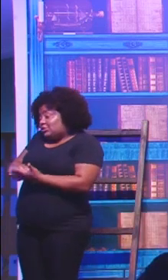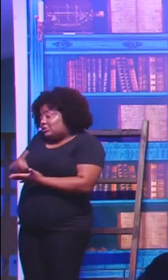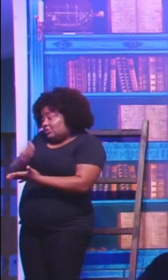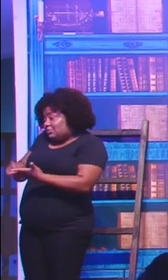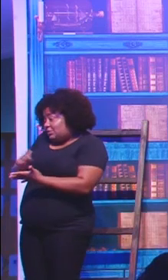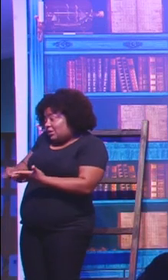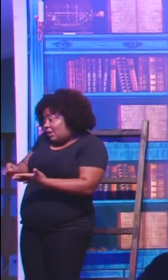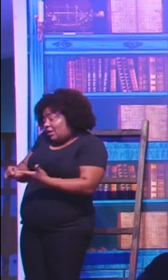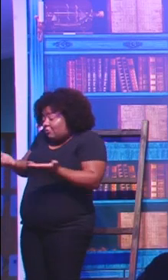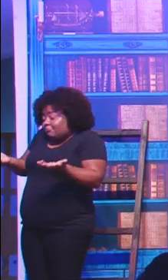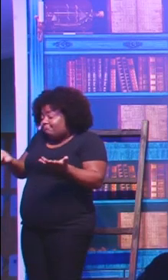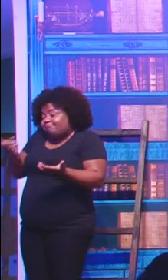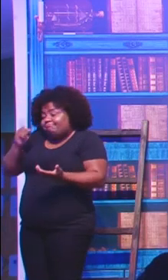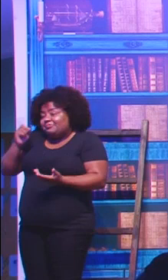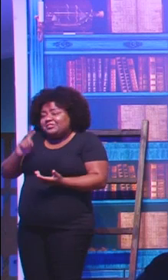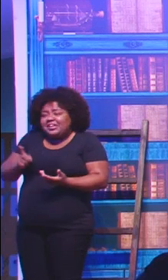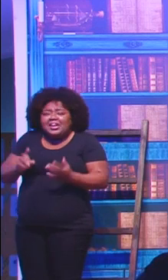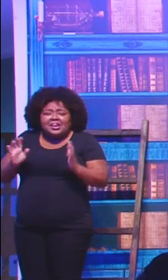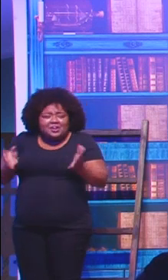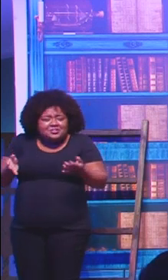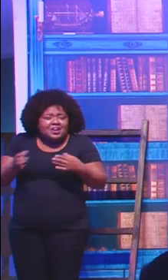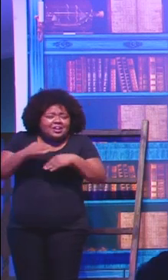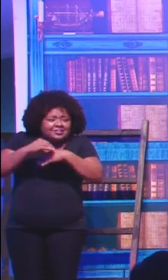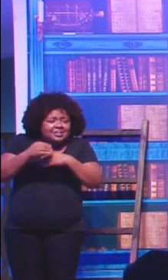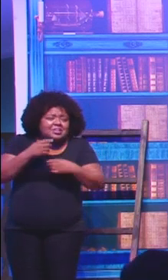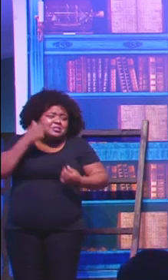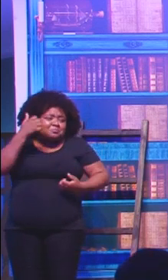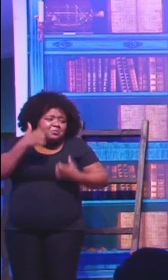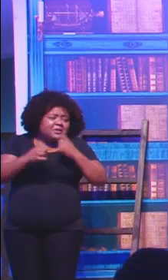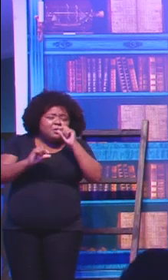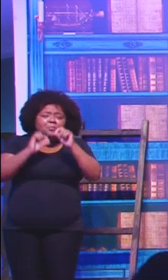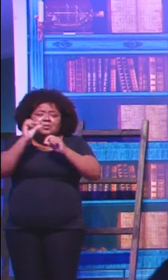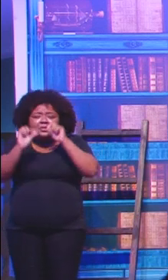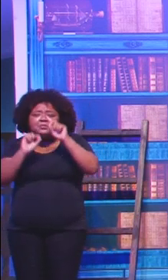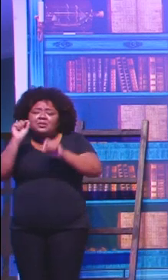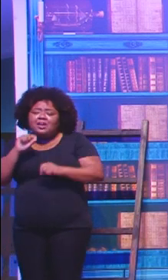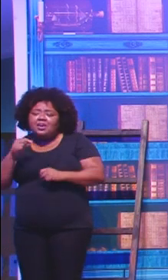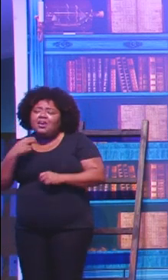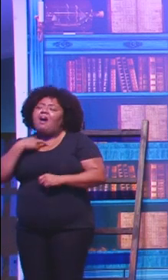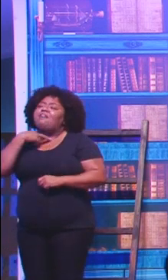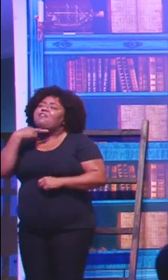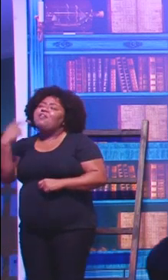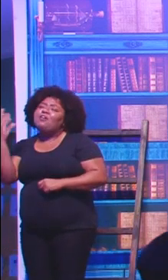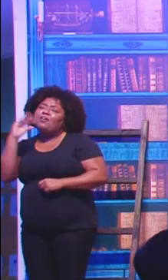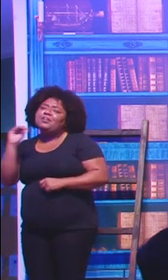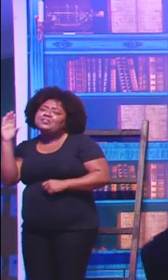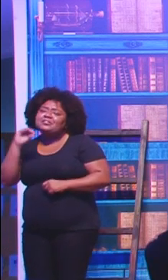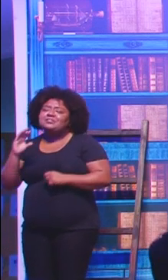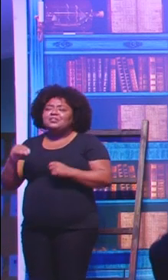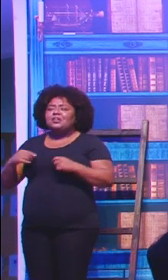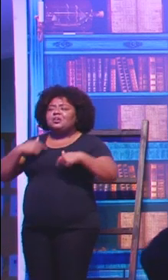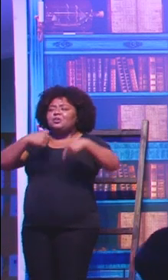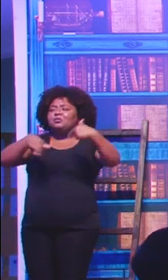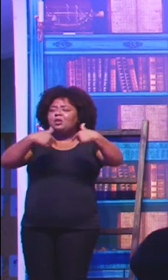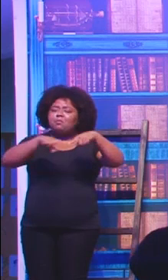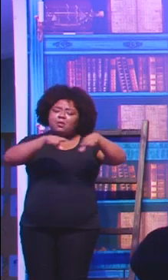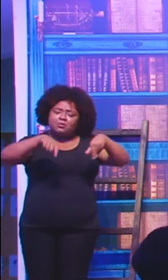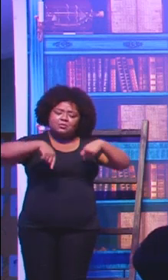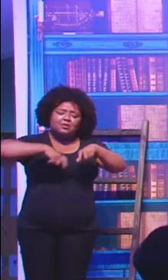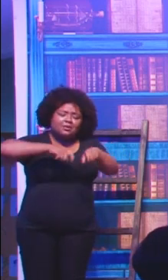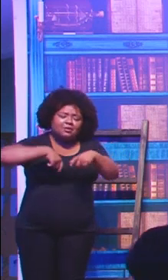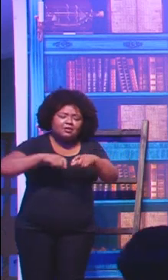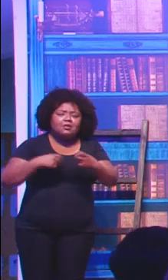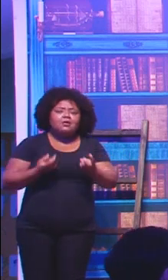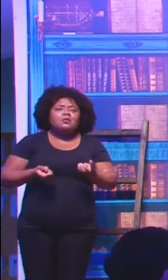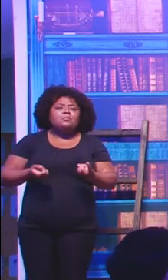história. Eu acho que eu já dei algumas pistas aqui, né? Que foi a oralidade, foi meu trabalho no campo, né? Foi conhecer essas